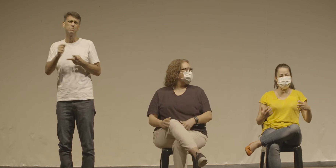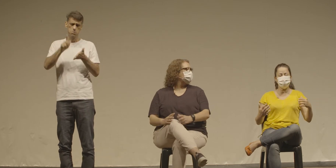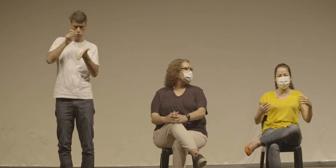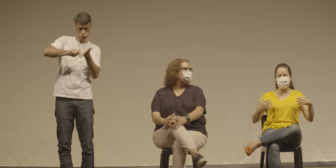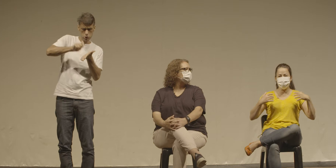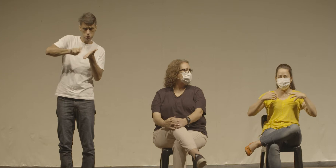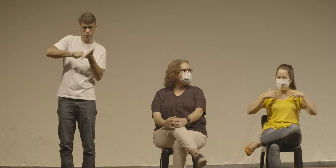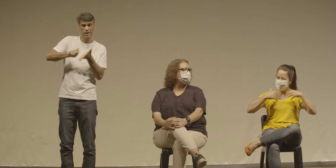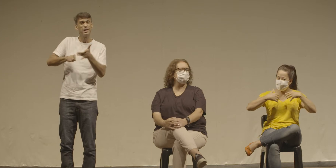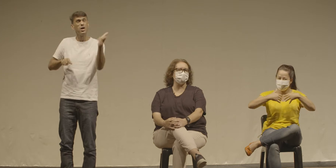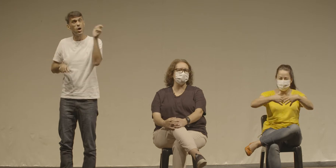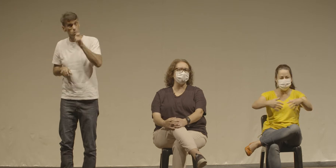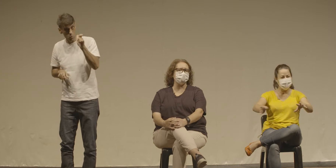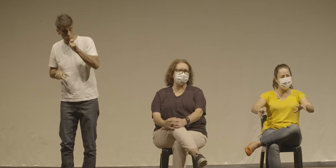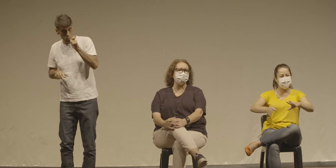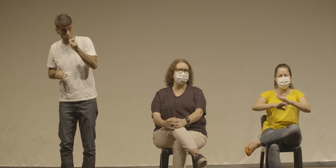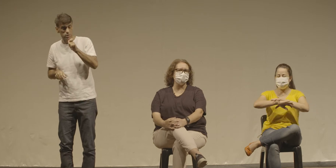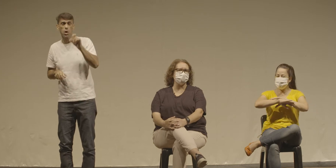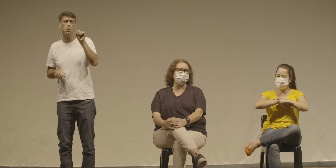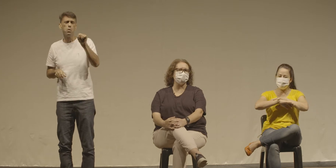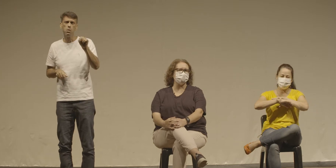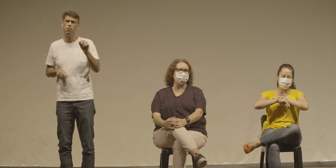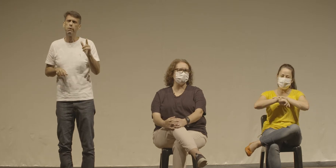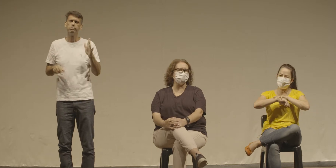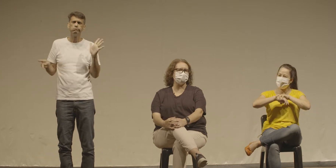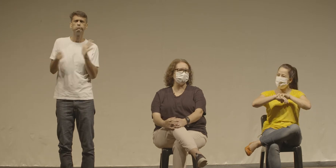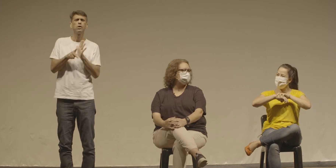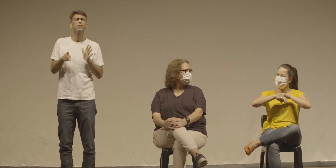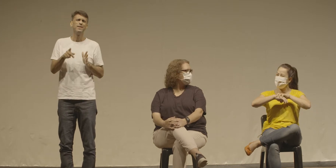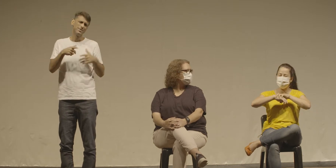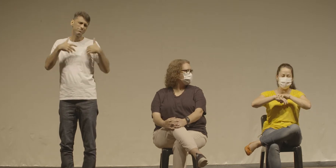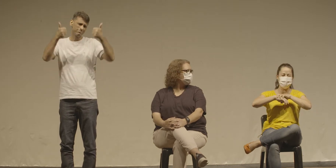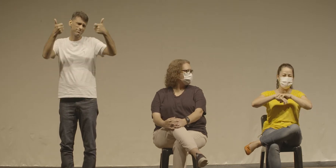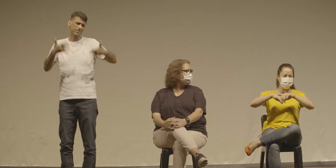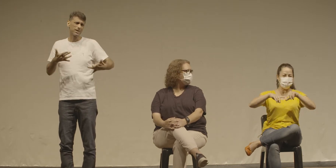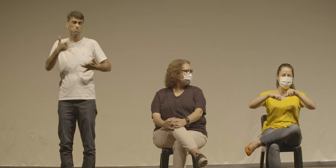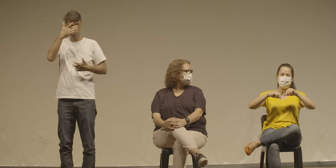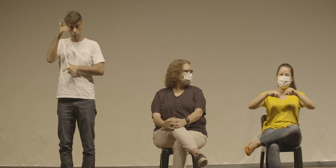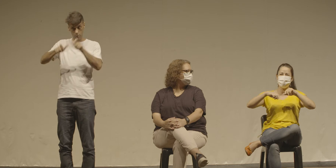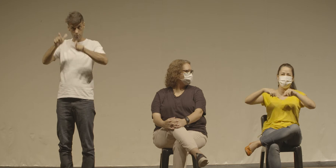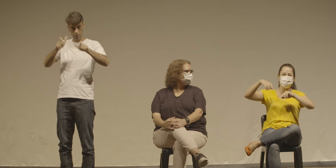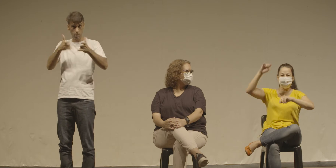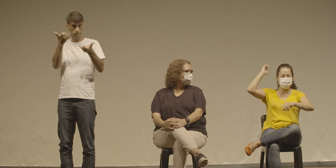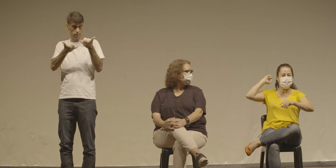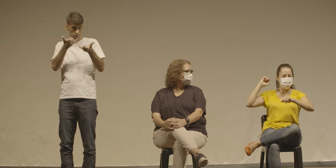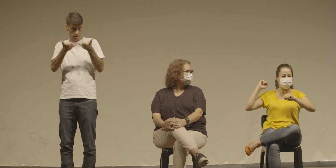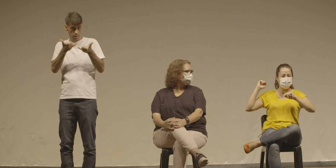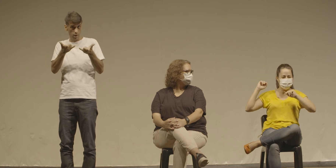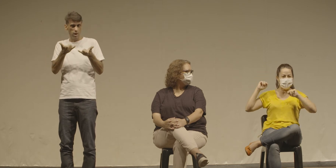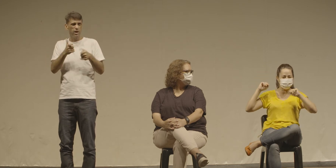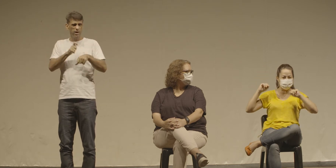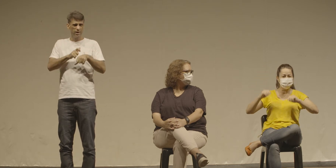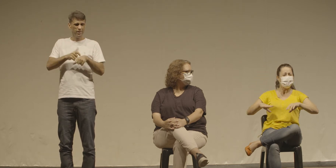escritoras, foram mulheres que vieram, assim, tem até aquela coisa que as pessoas às vezes falam, uma brincadeira, tipo, na minha época